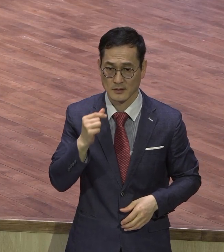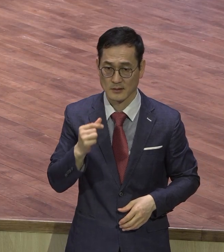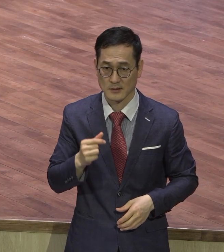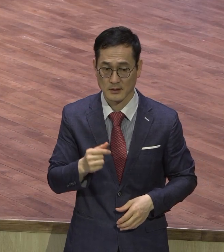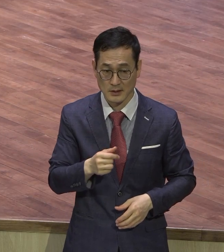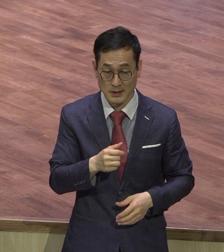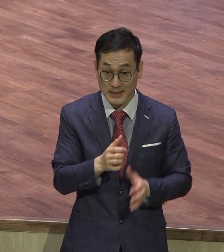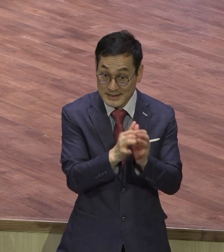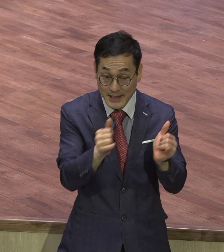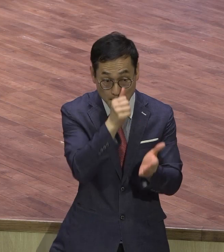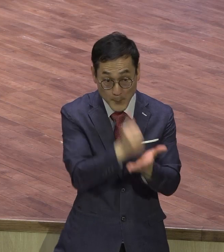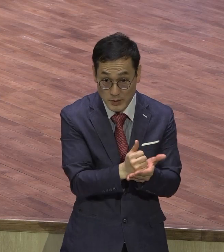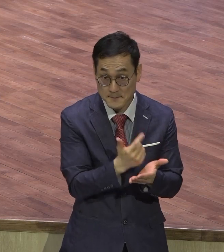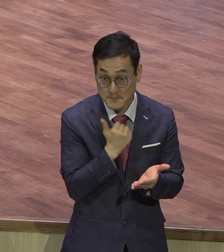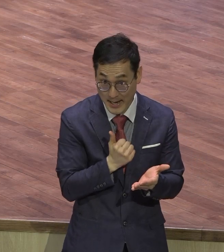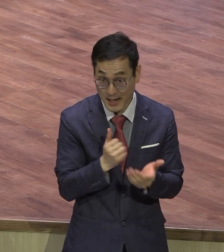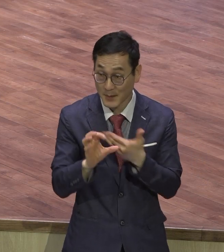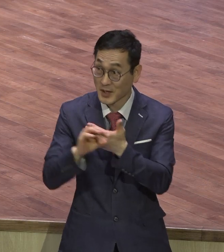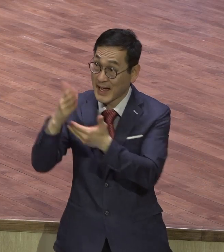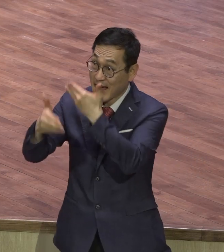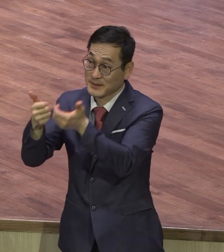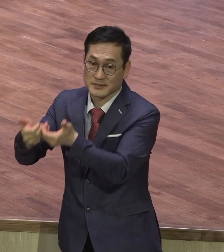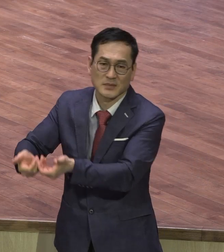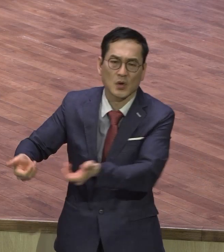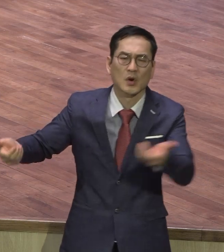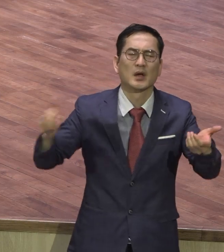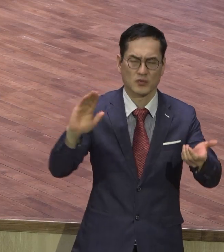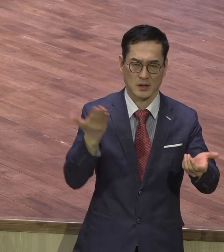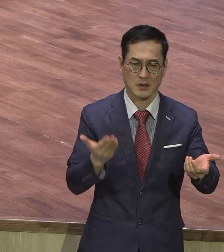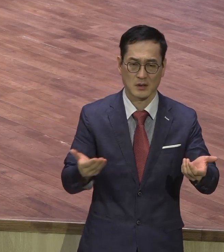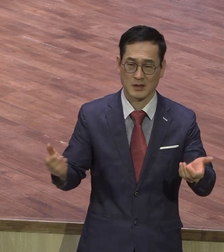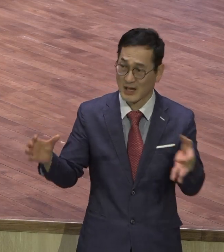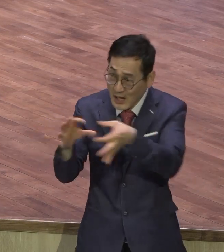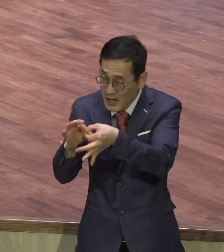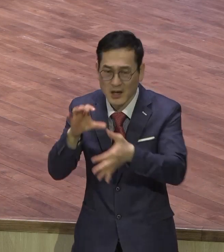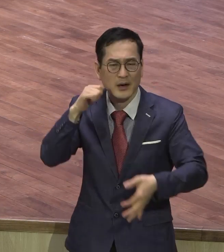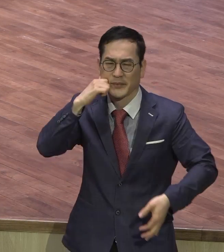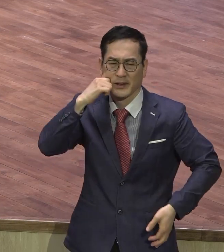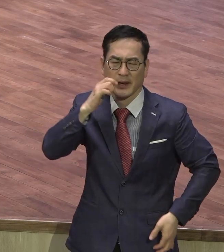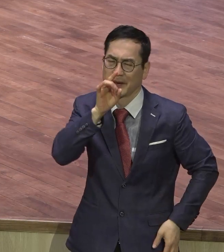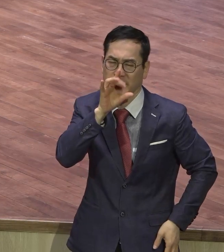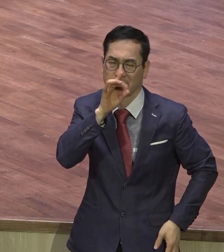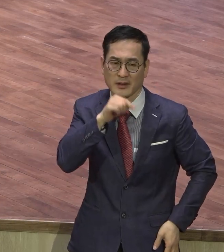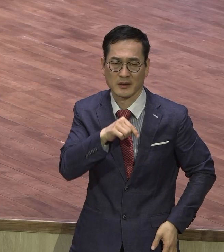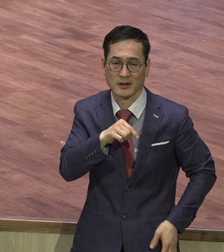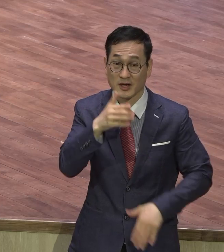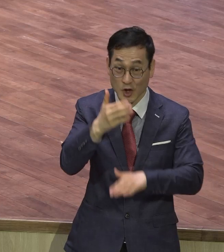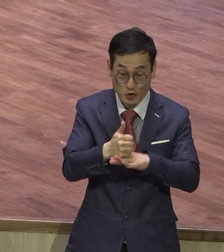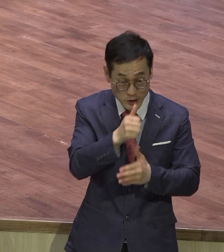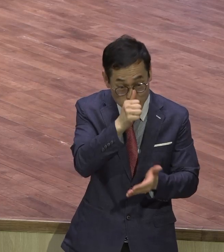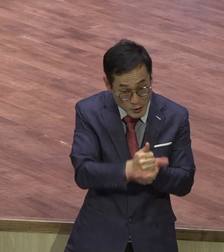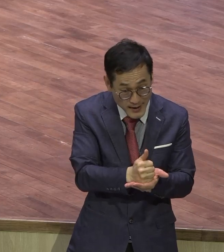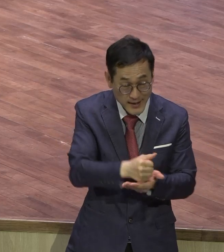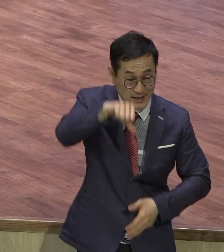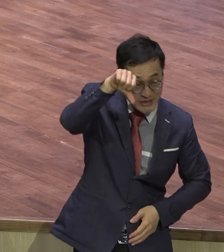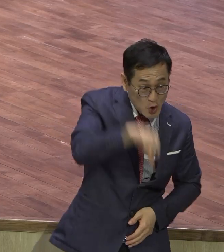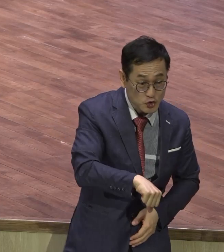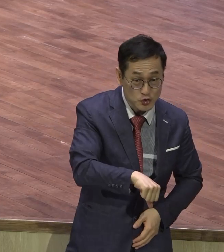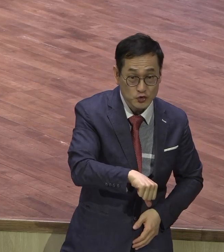됐어요. 하나님 저와 같이 있을 수 없어. 하나님을 떠나. 그러니까 죄와 저주 가운데 누구